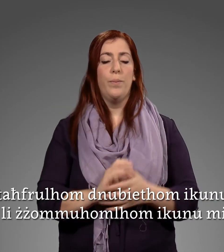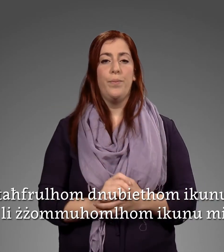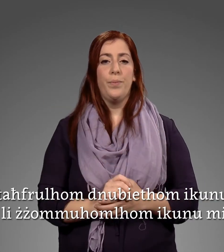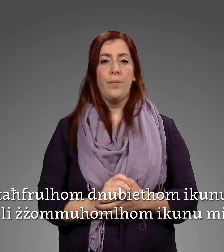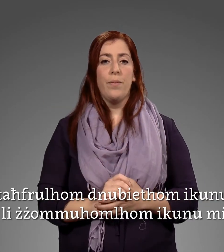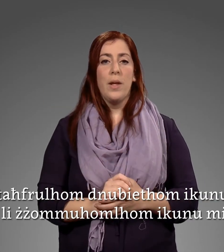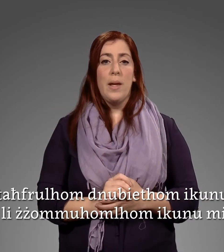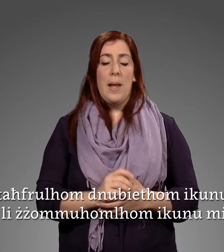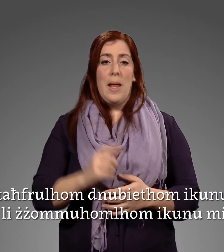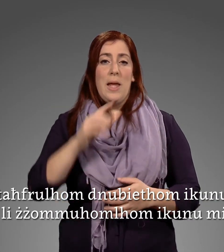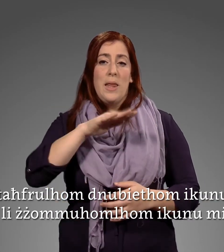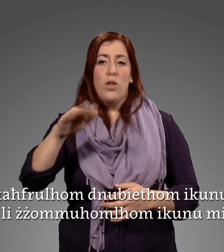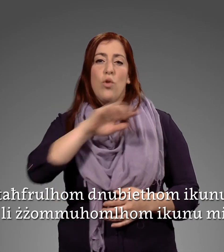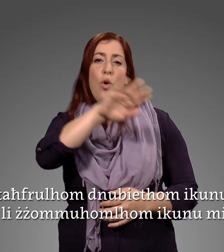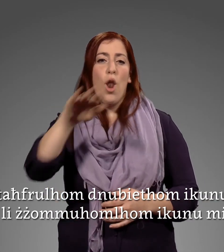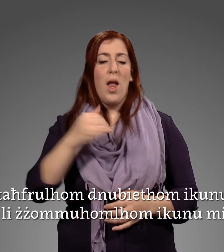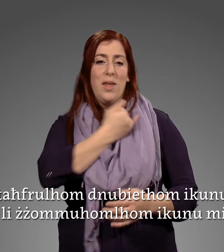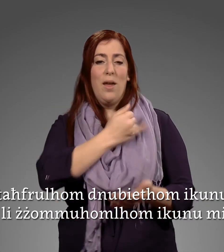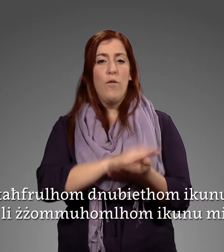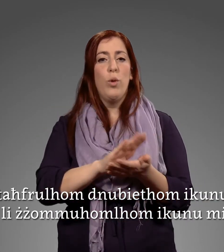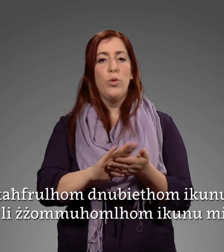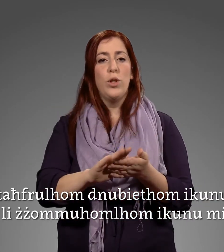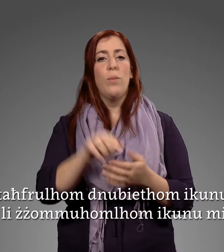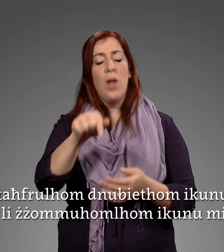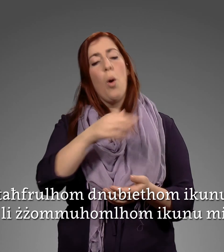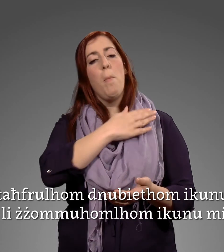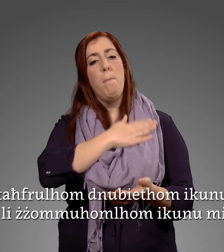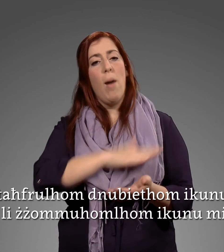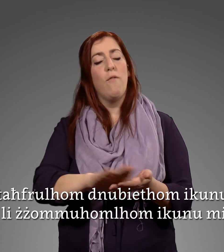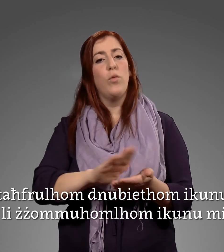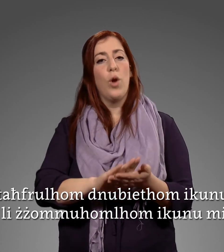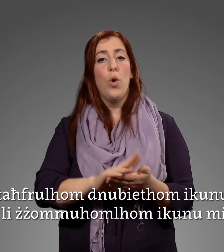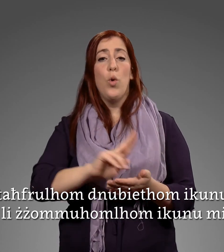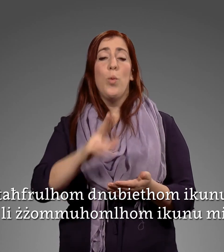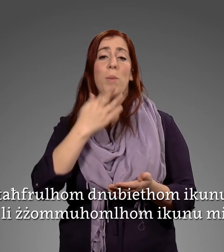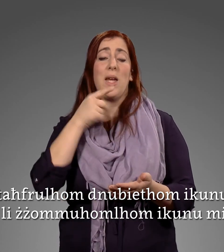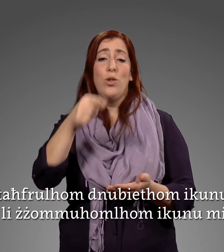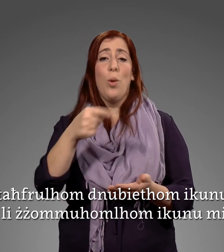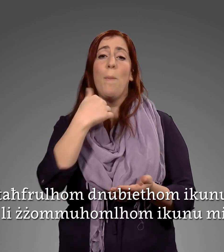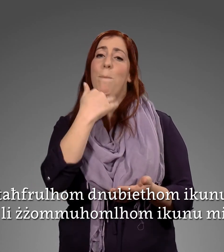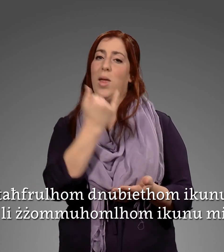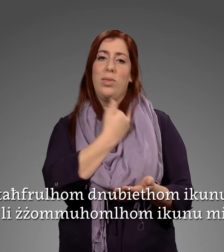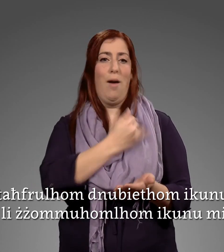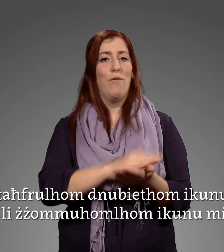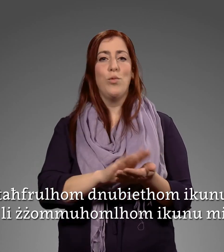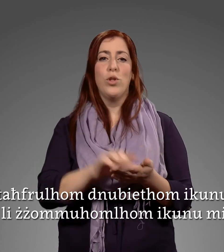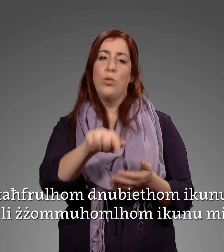li taħfrulhom dnubietom ikunu maħfura, u dawk li żommuhomlhom ikunu miżmuma.